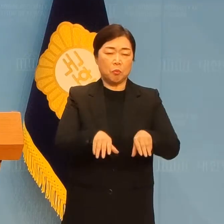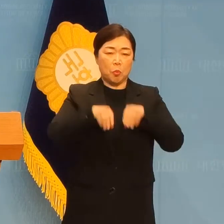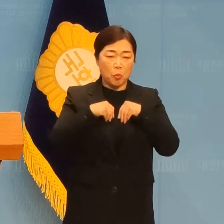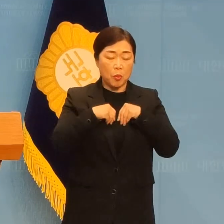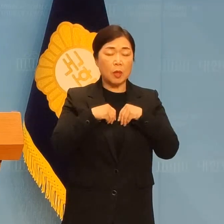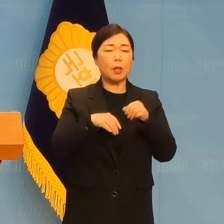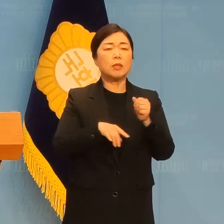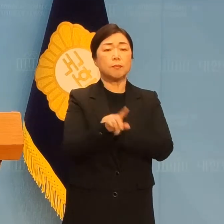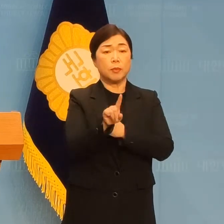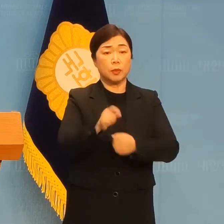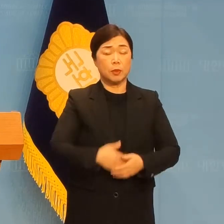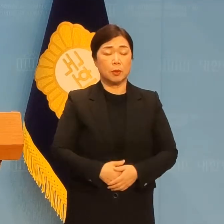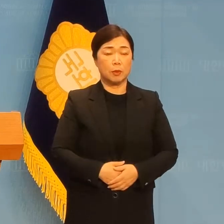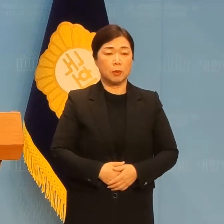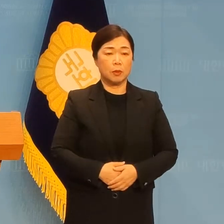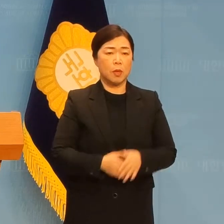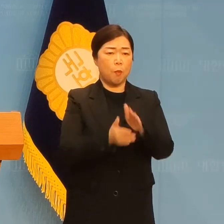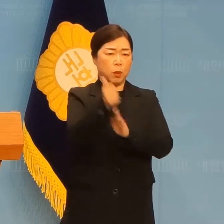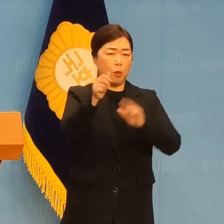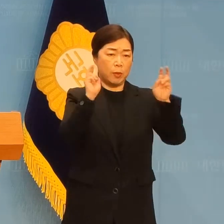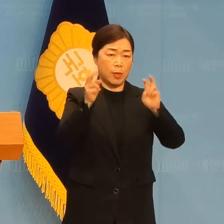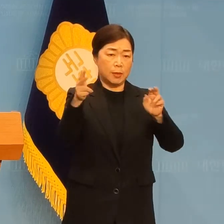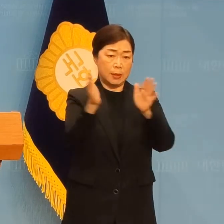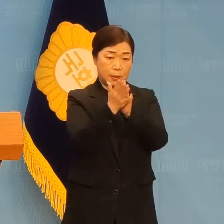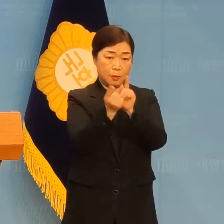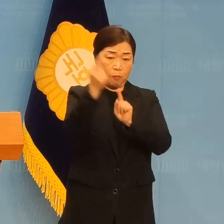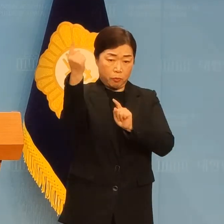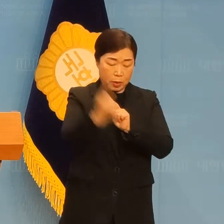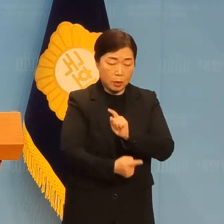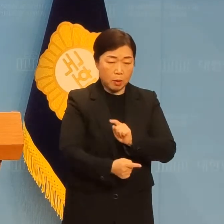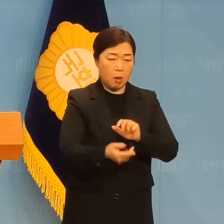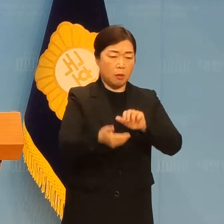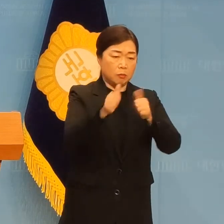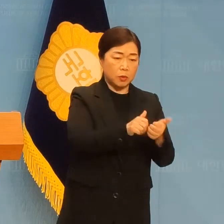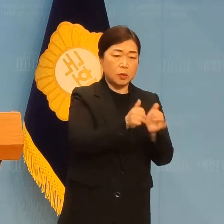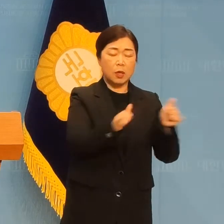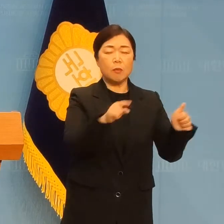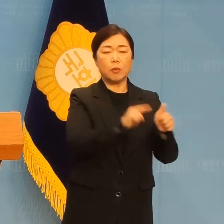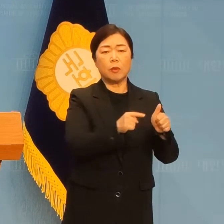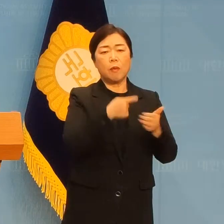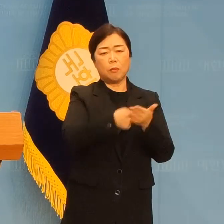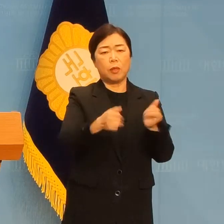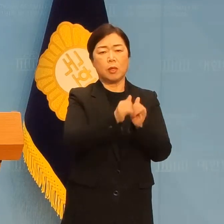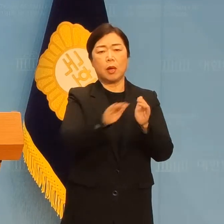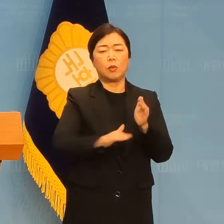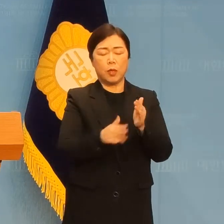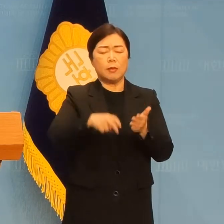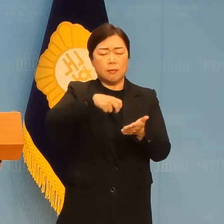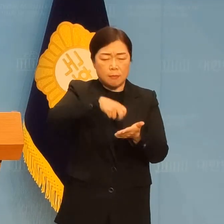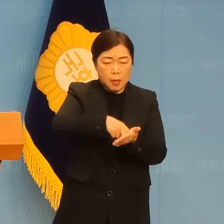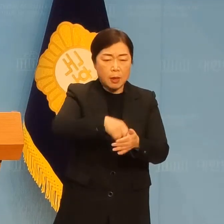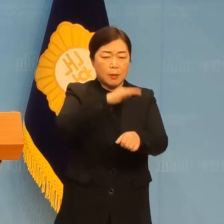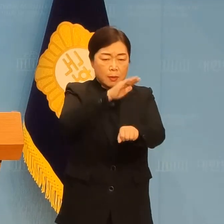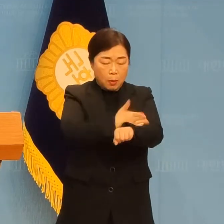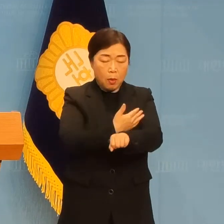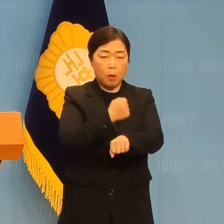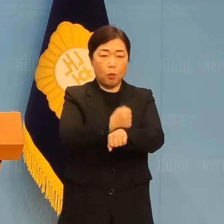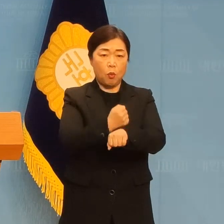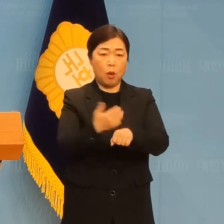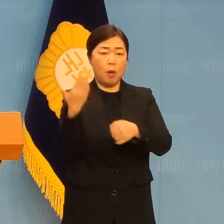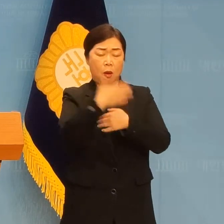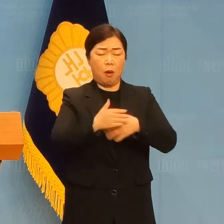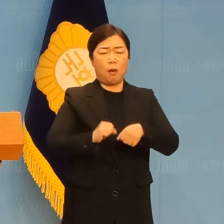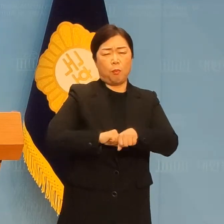없습니다. 쿠팡이 직접 나와서 고인과 유족들 앞에 진심으로 무릎 꿇고 사죄하고 과로사에